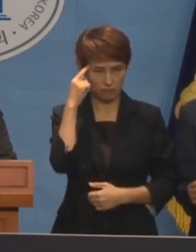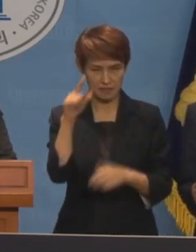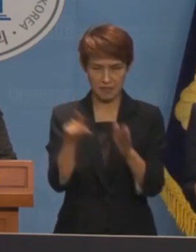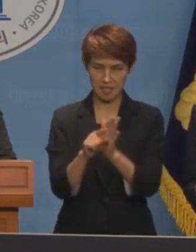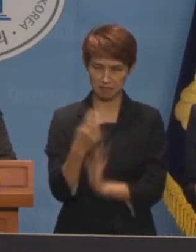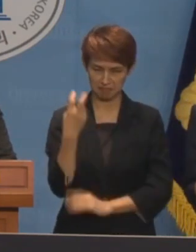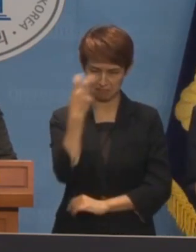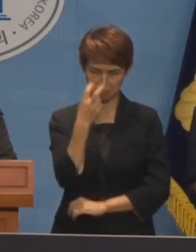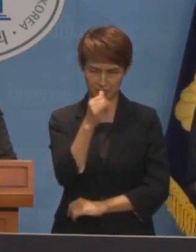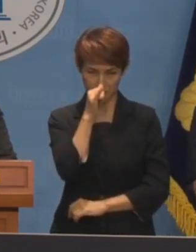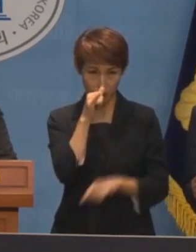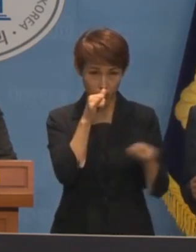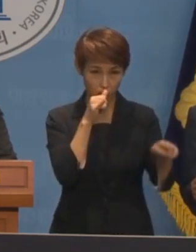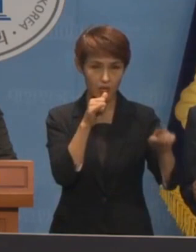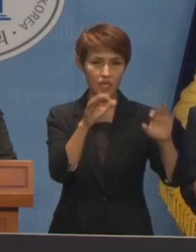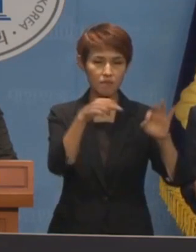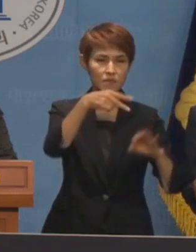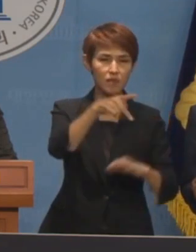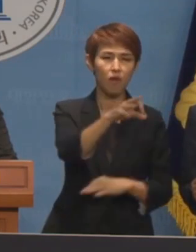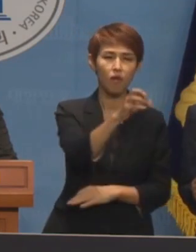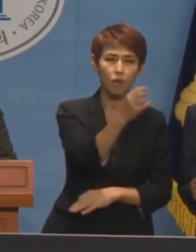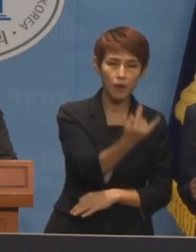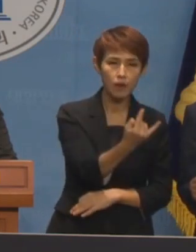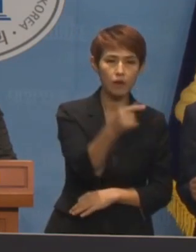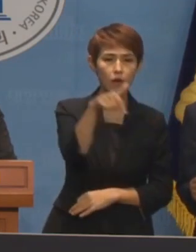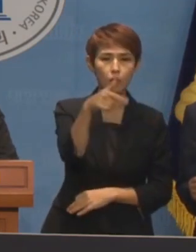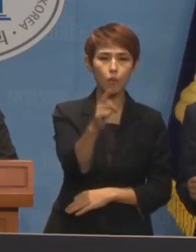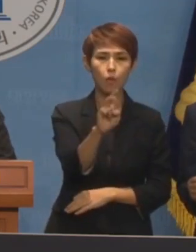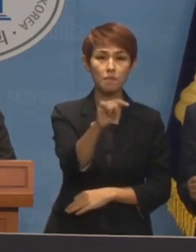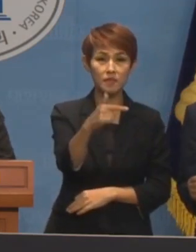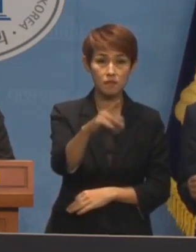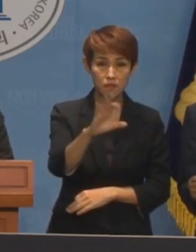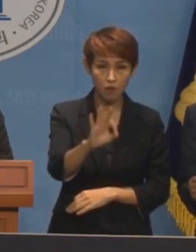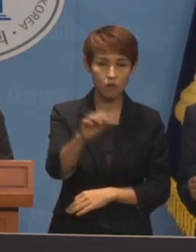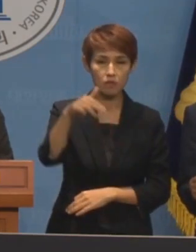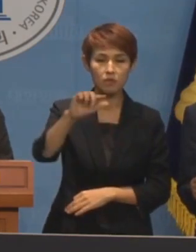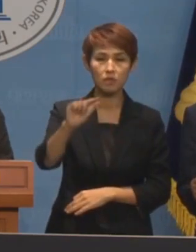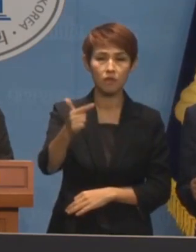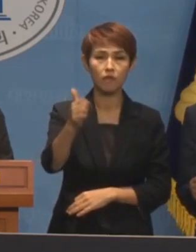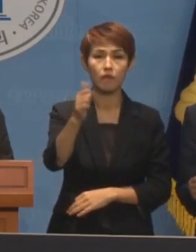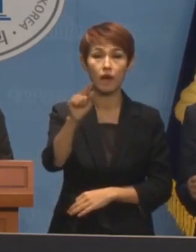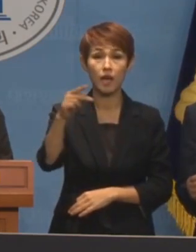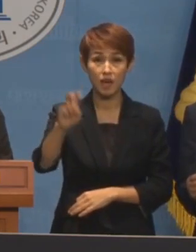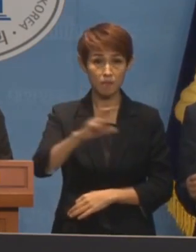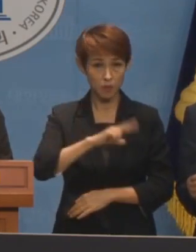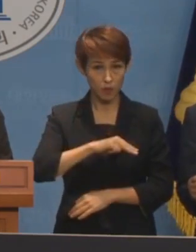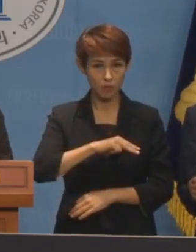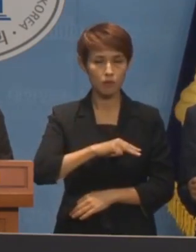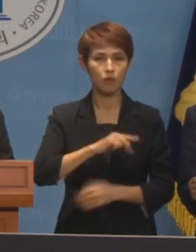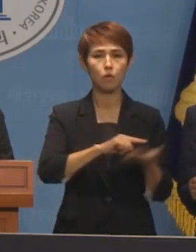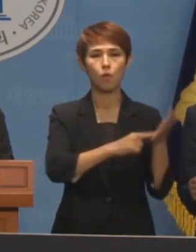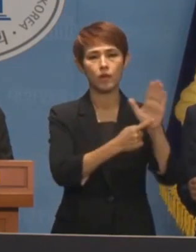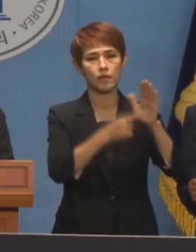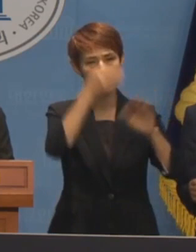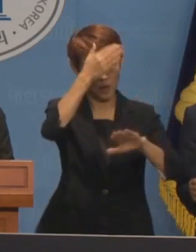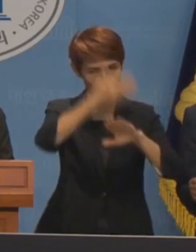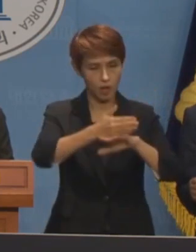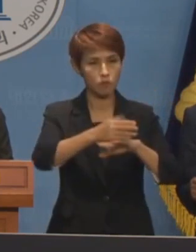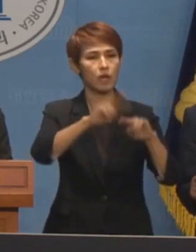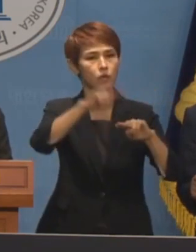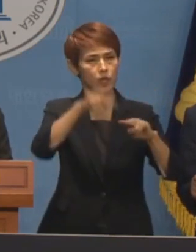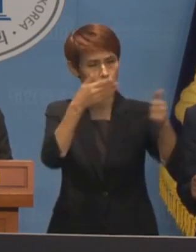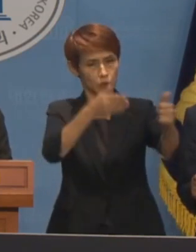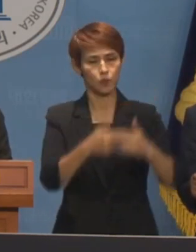않는 김성애, 고민정, 천하람 의원은 공개 사과하고 사퇴하라. 하나,